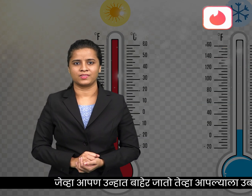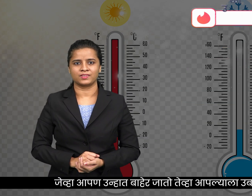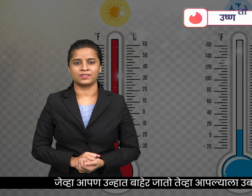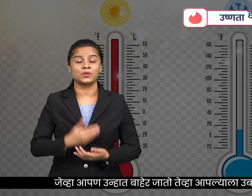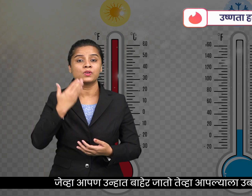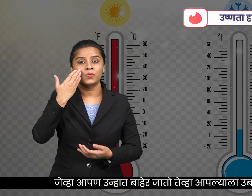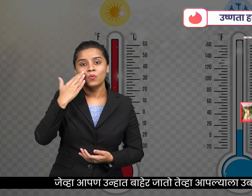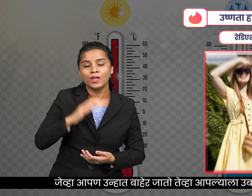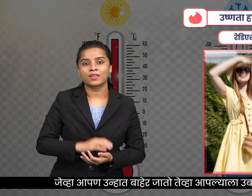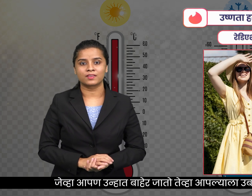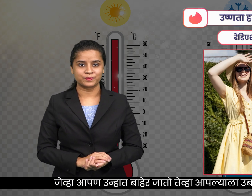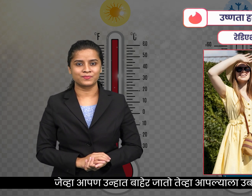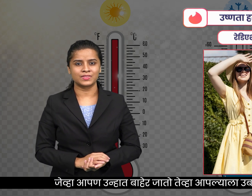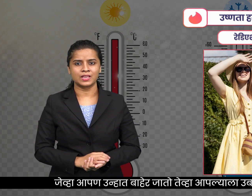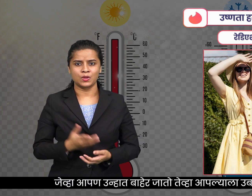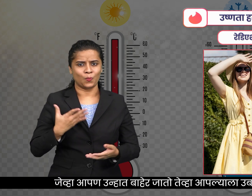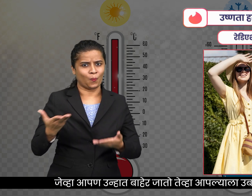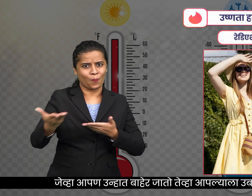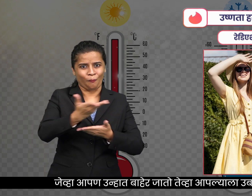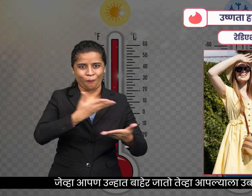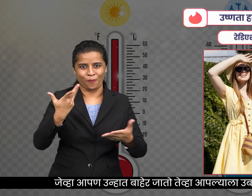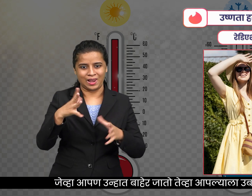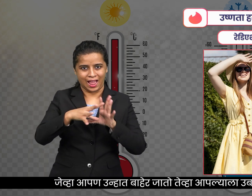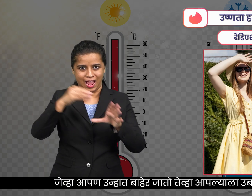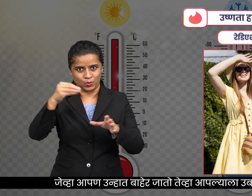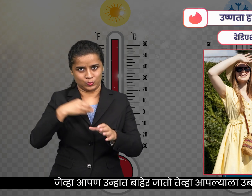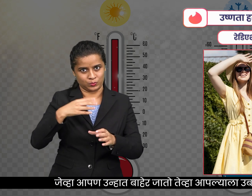जेव्हा आपण उन्हात बाहेर जातो तेव्हा आपल्याला उबदार वाटते.